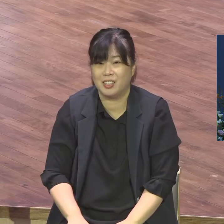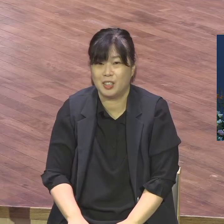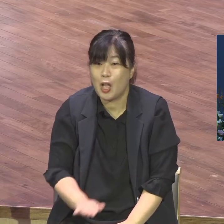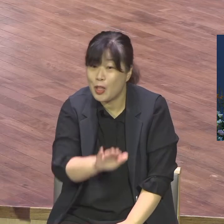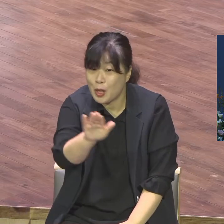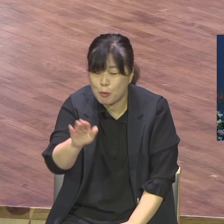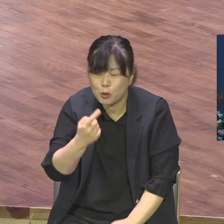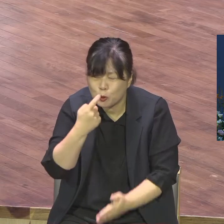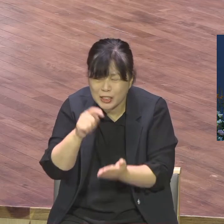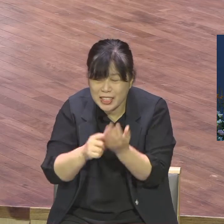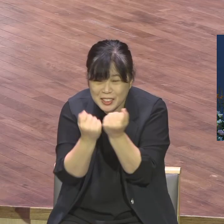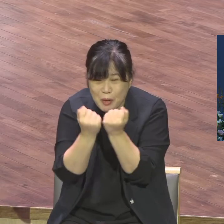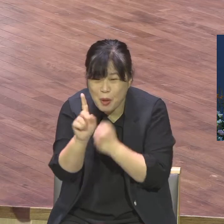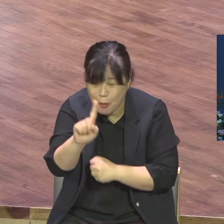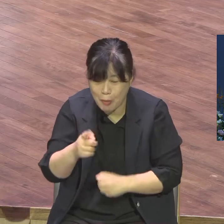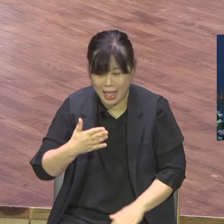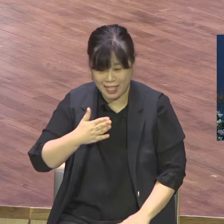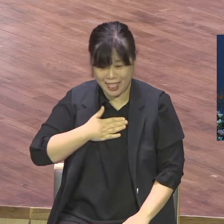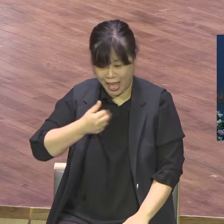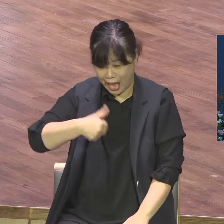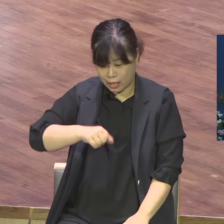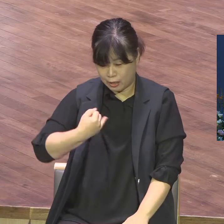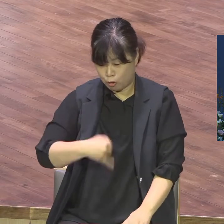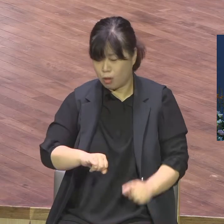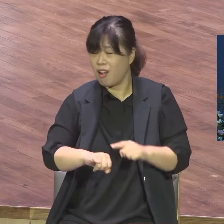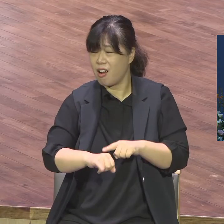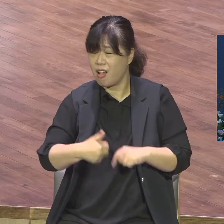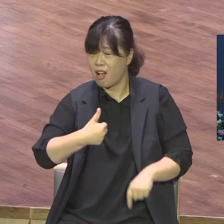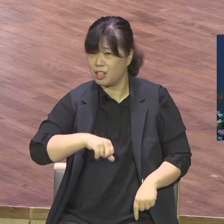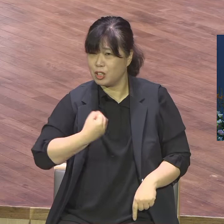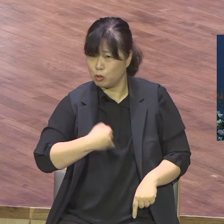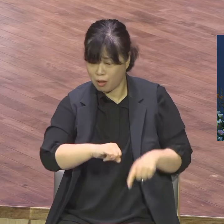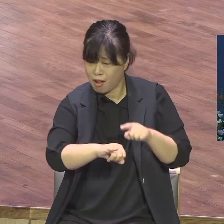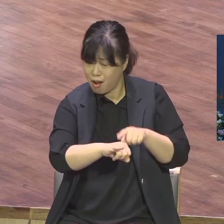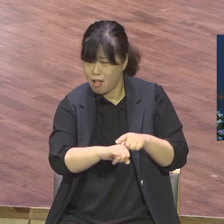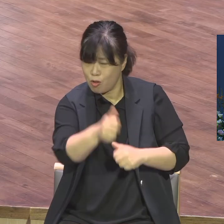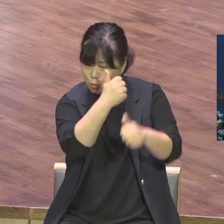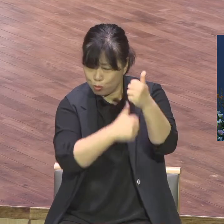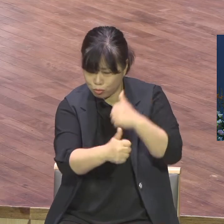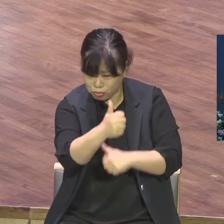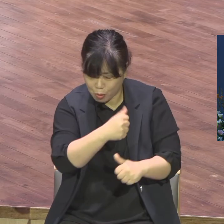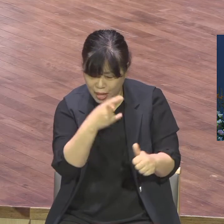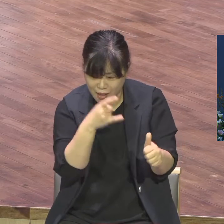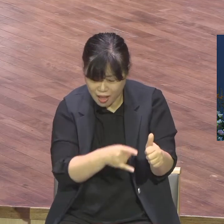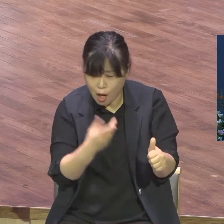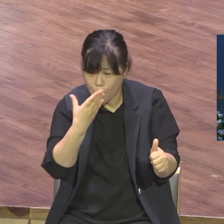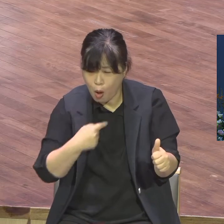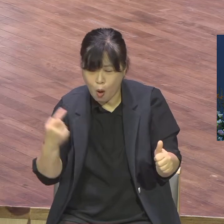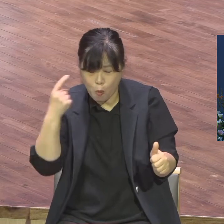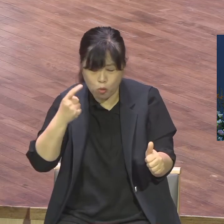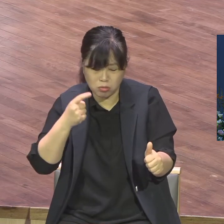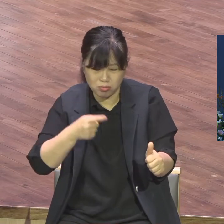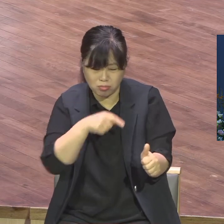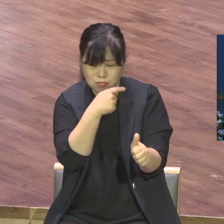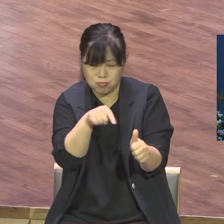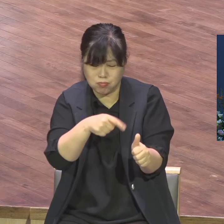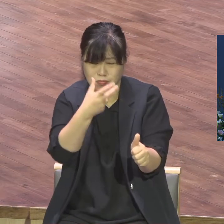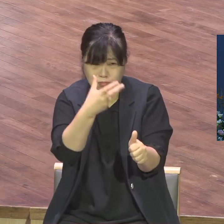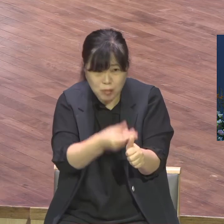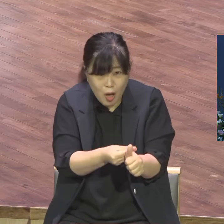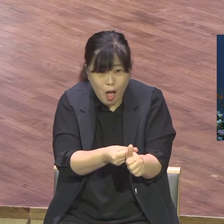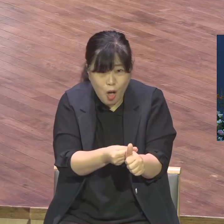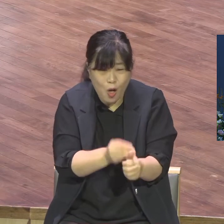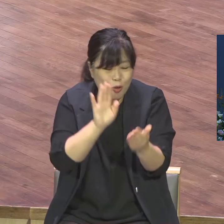여러분 쉽게 말하면 여러분의 자녀들, 여러분의 후손들이 선교 속에 있게